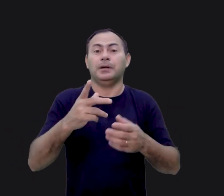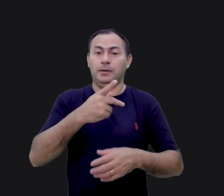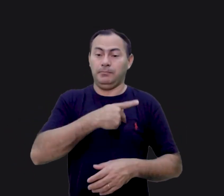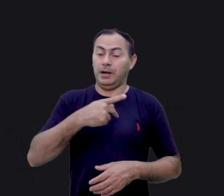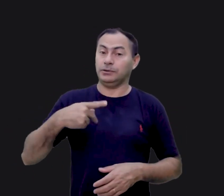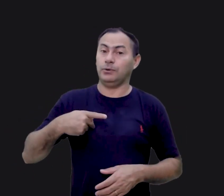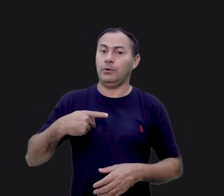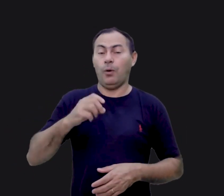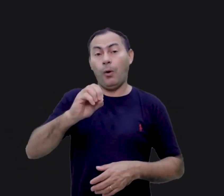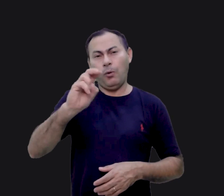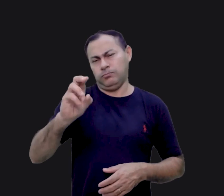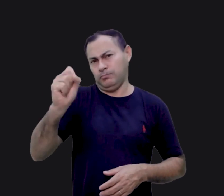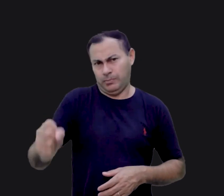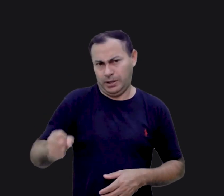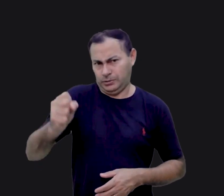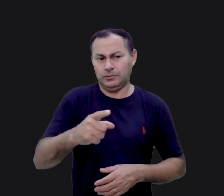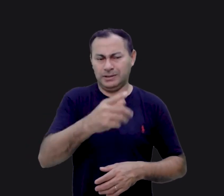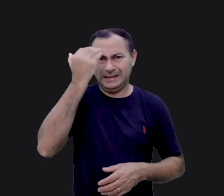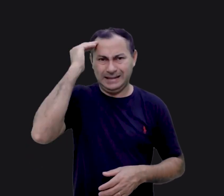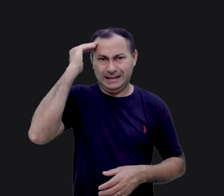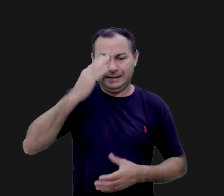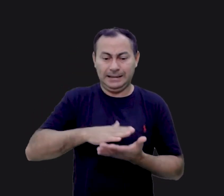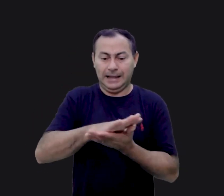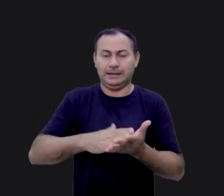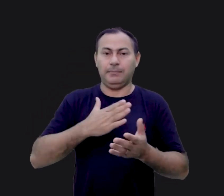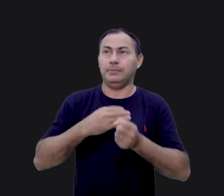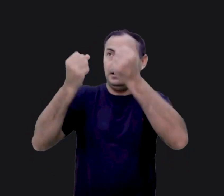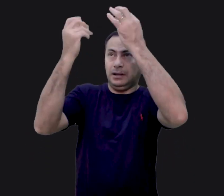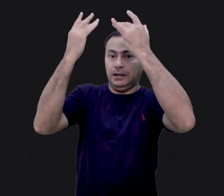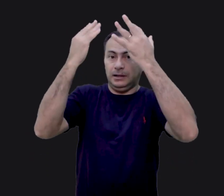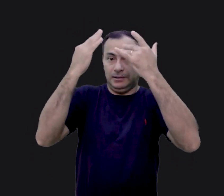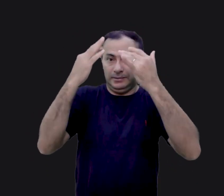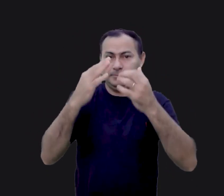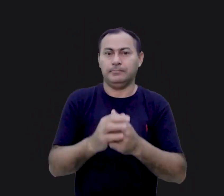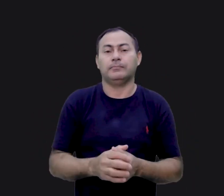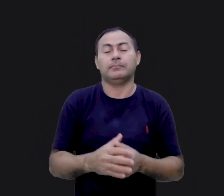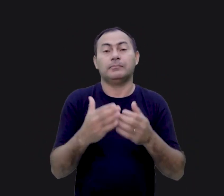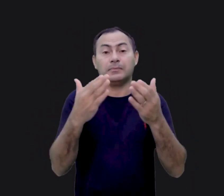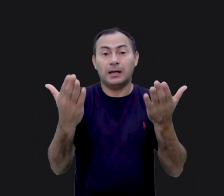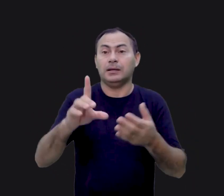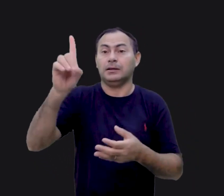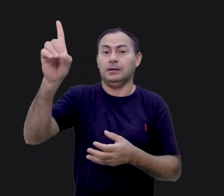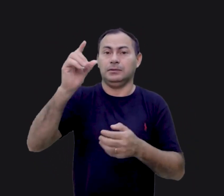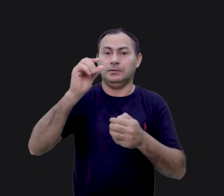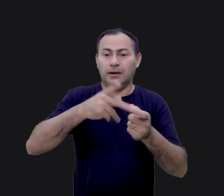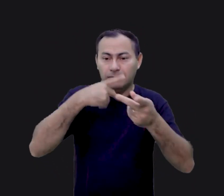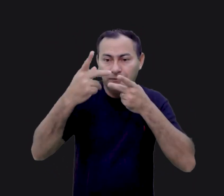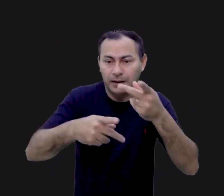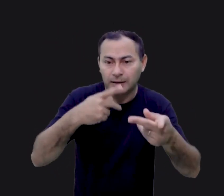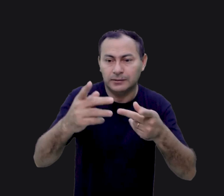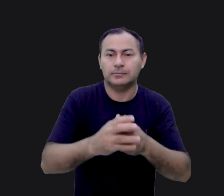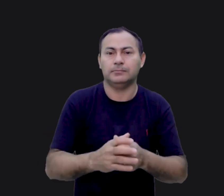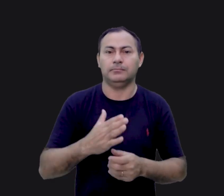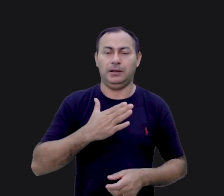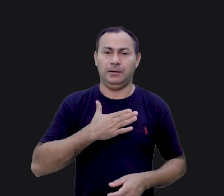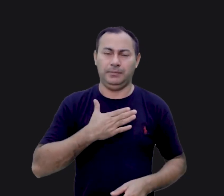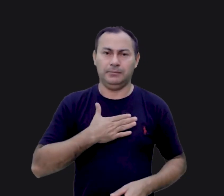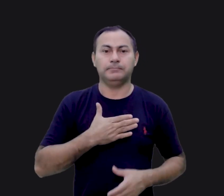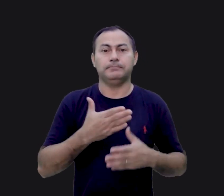pastor você não entende nada da minha graça era isso que Deus estava falando para mim